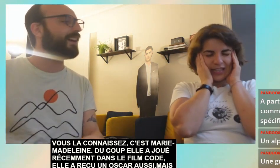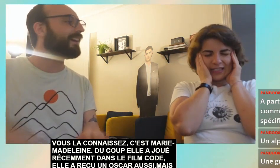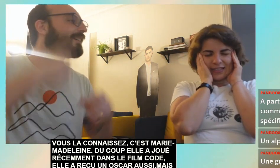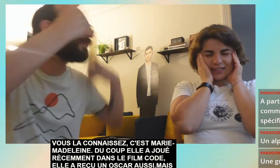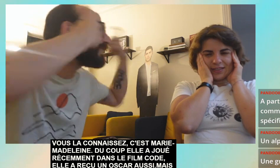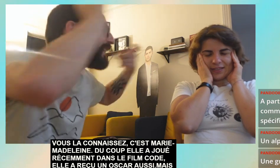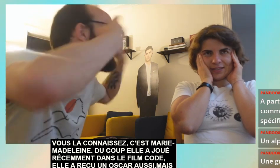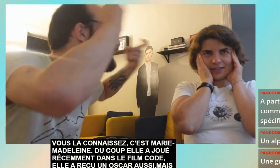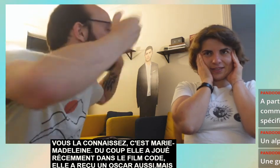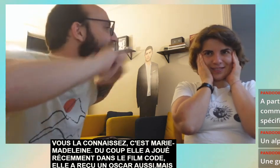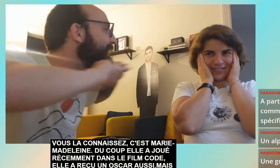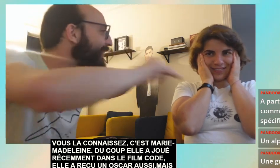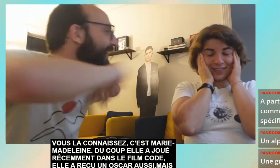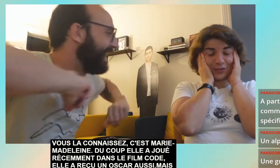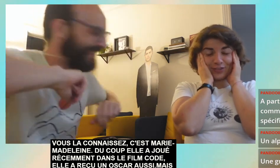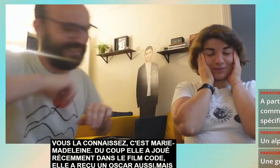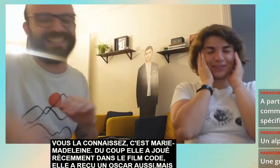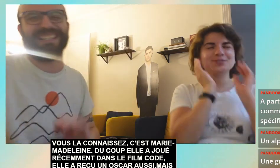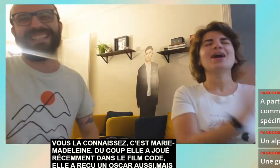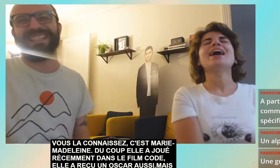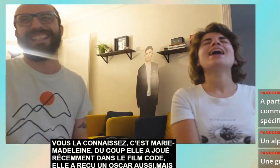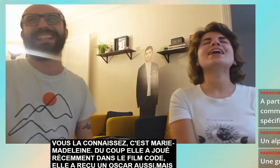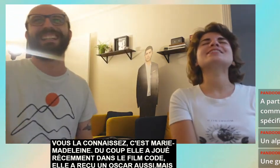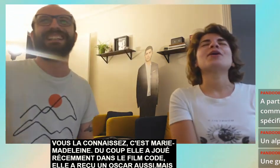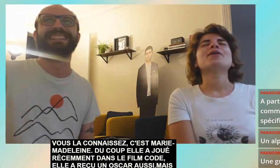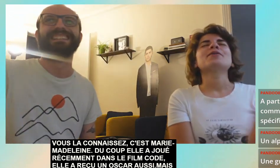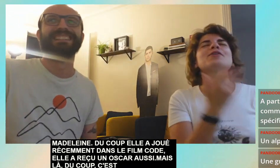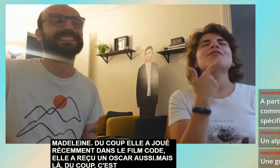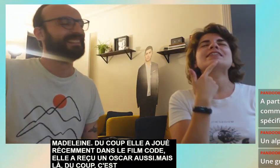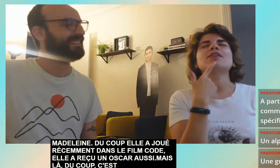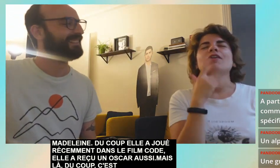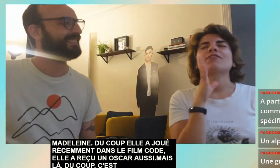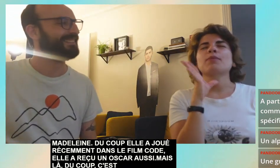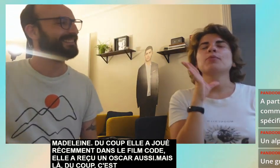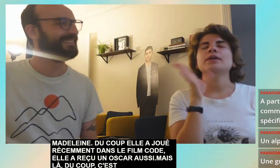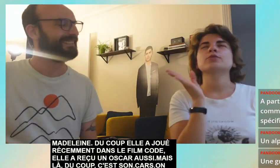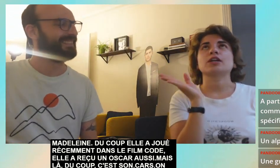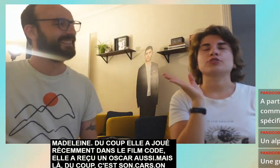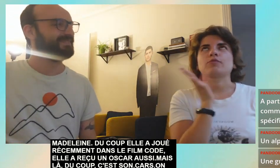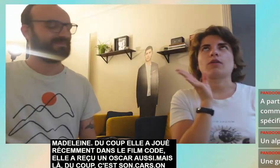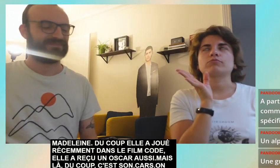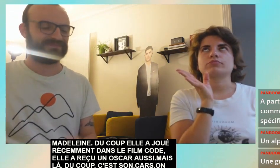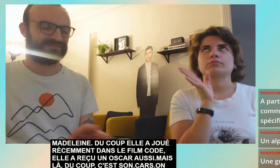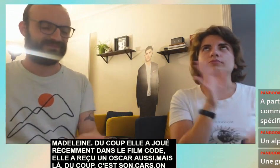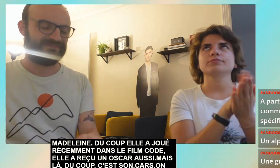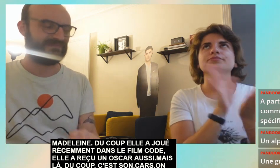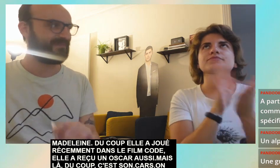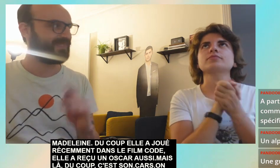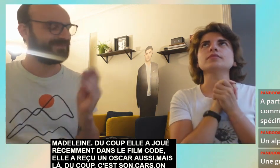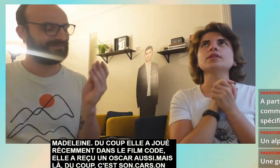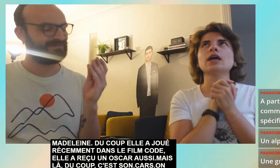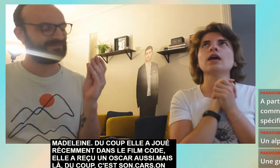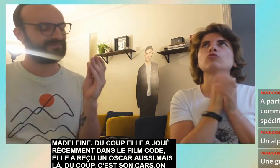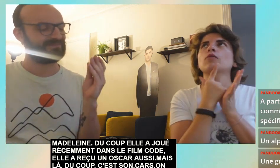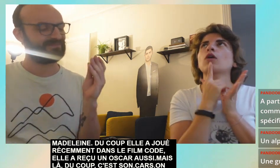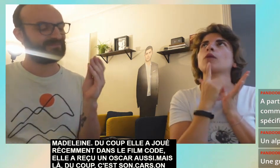Oscar. Réfléchis. Bah, bah. Alors, attends, on va faire à peu près ton âge. Elle va avoir à peu